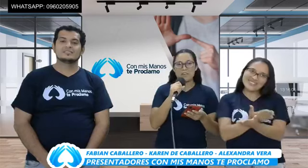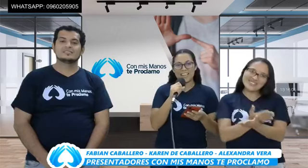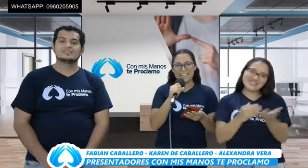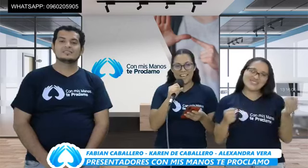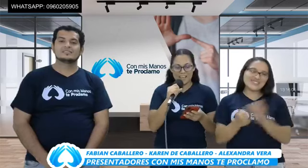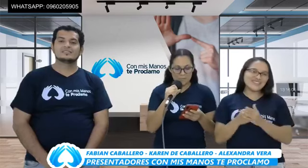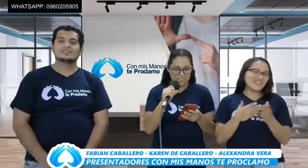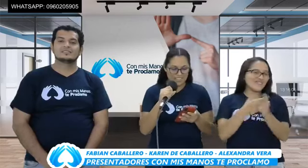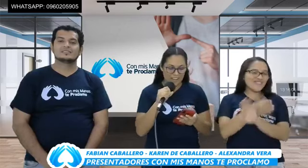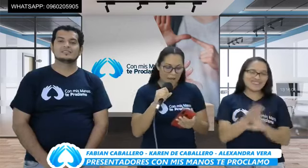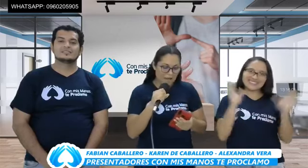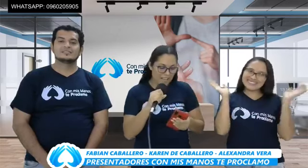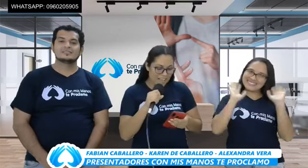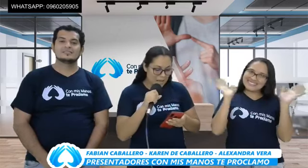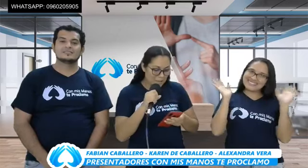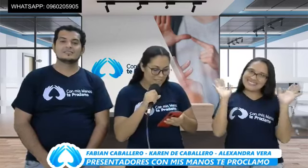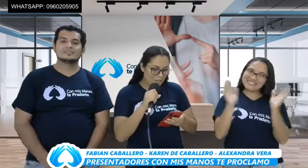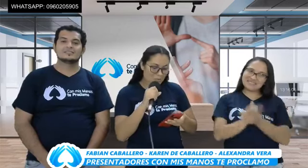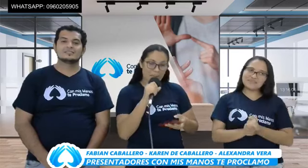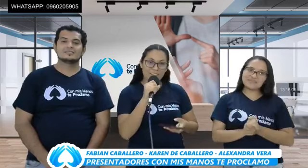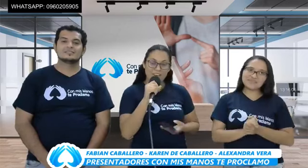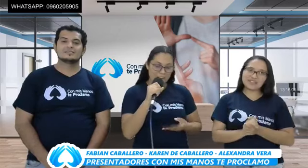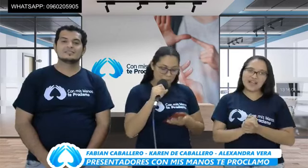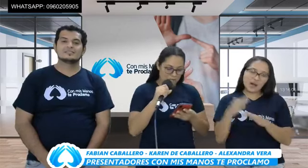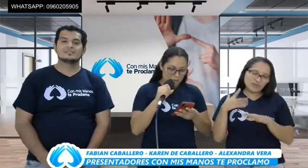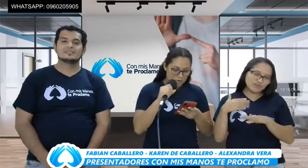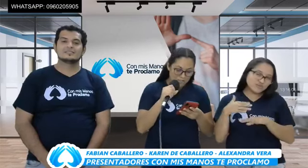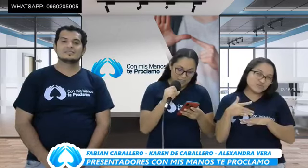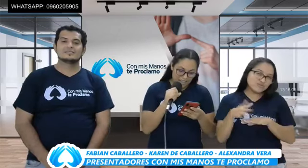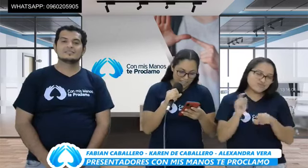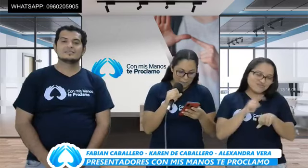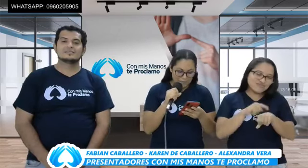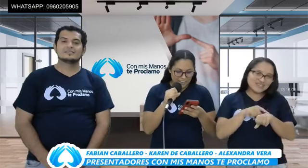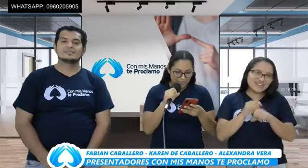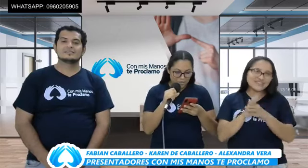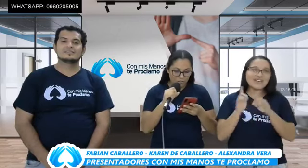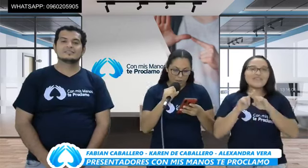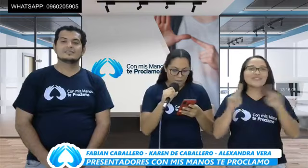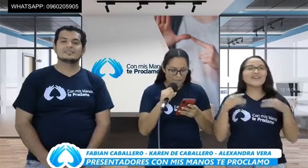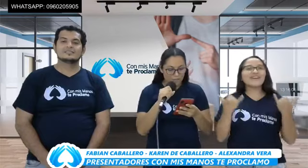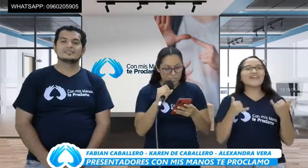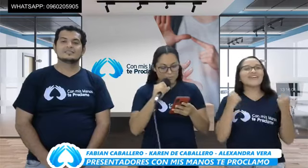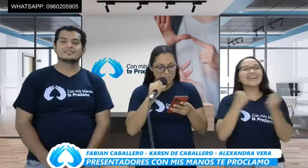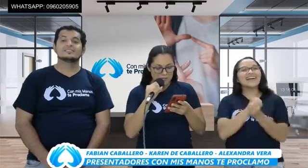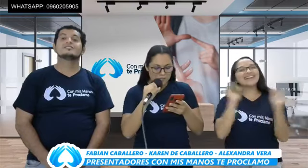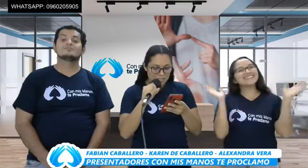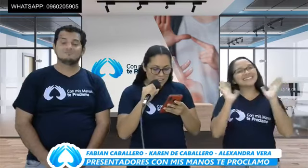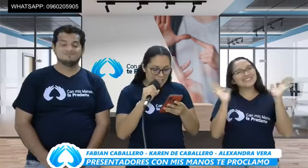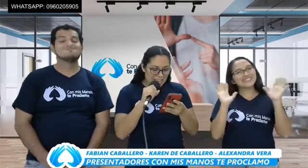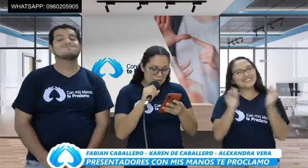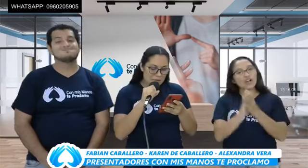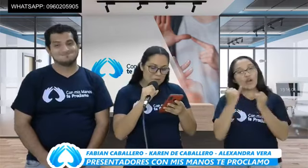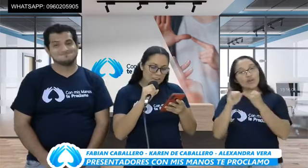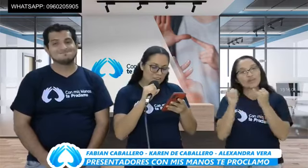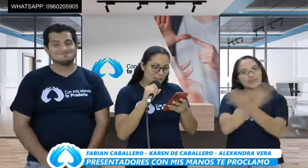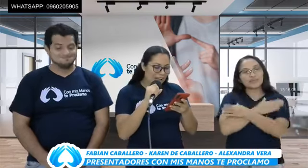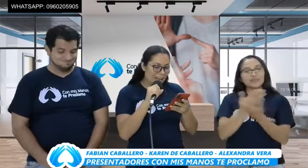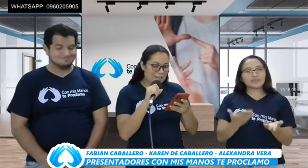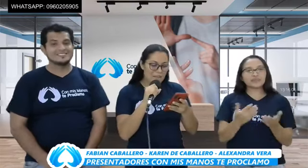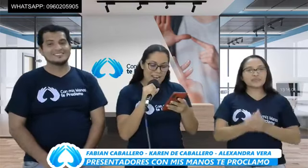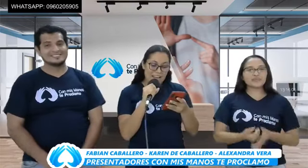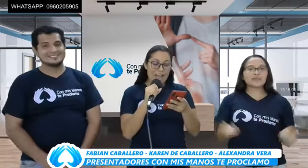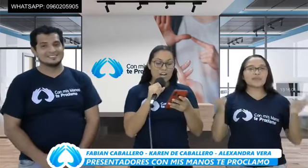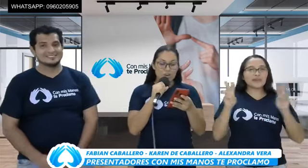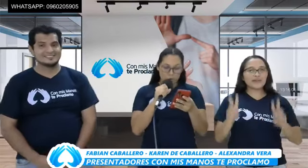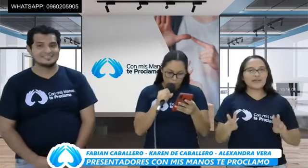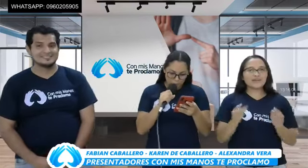despedirnos. Sabemos que ya pues se nos ha pasado un poquito la hora, pero vamos a despedirnos enviando los últimos saludos. Y enviamos saludos a